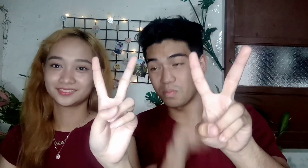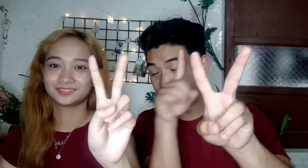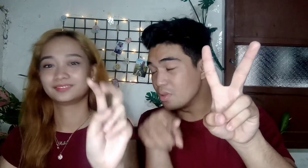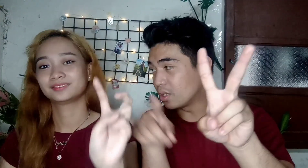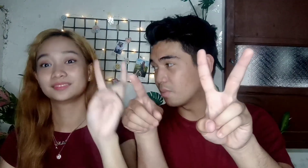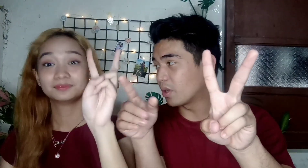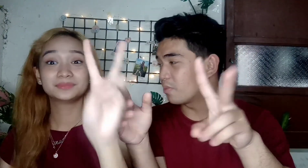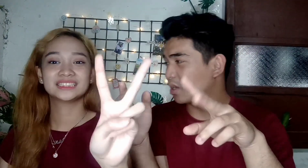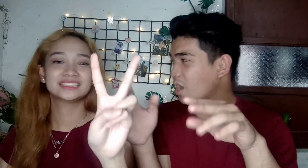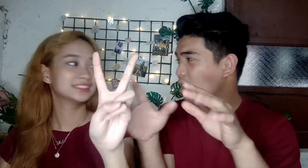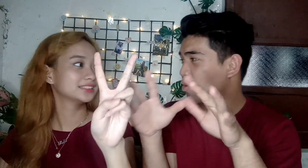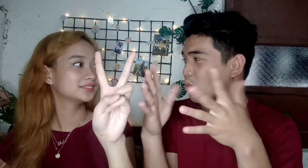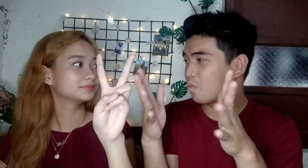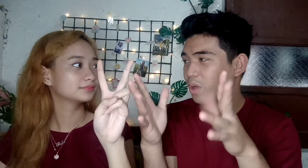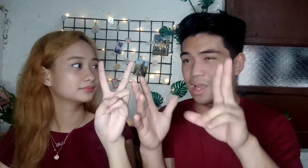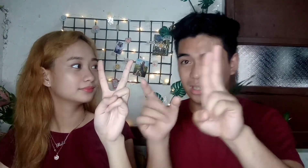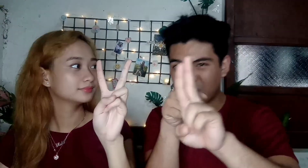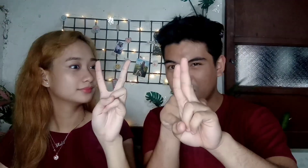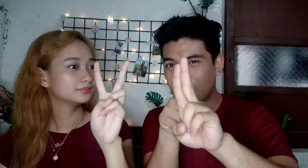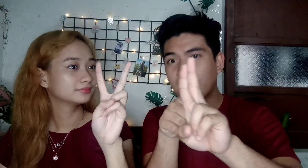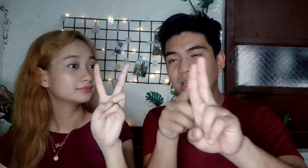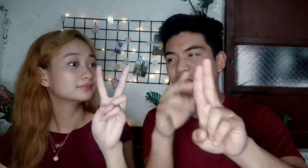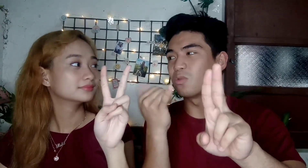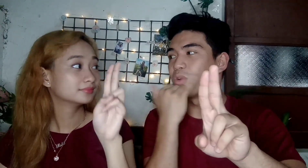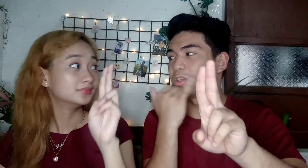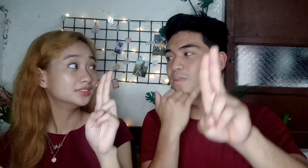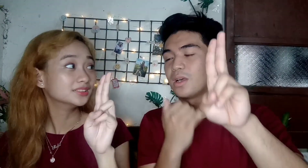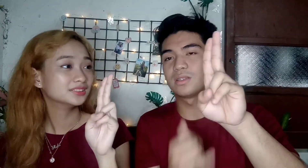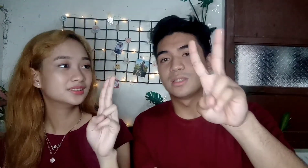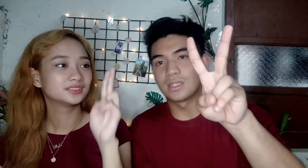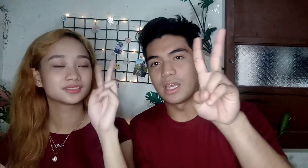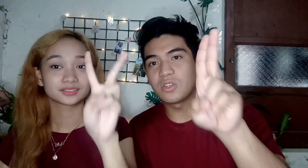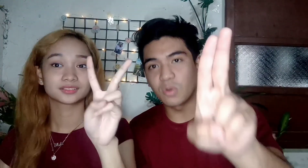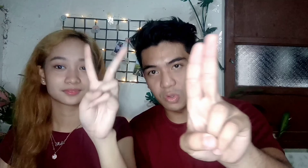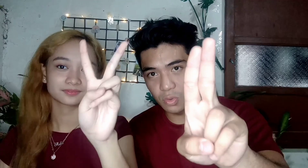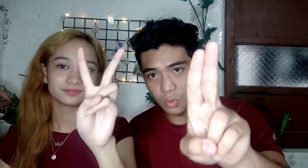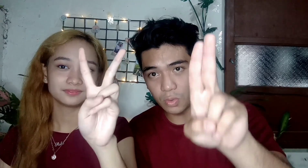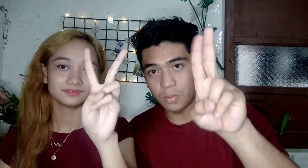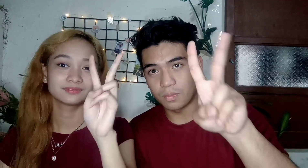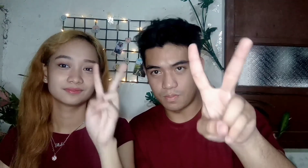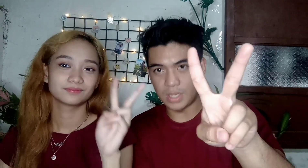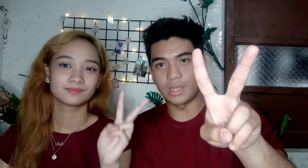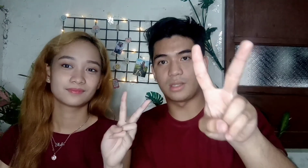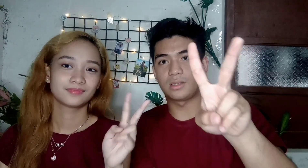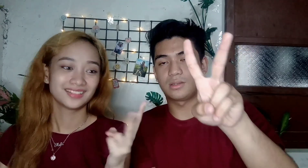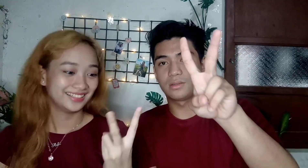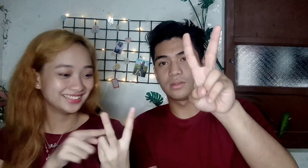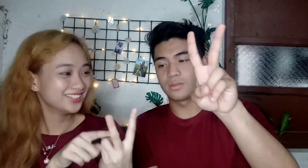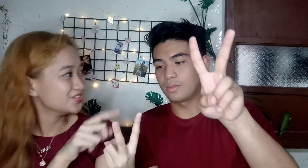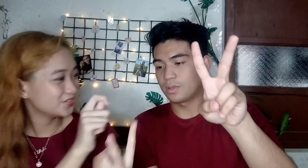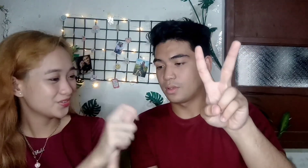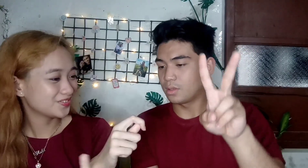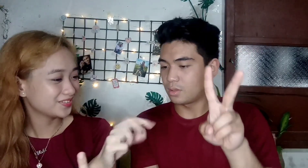B. Pero pagka wala, ganyan lang. Wrong, diba? And yung U, B.